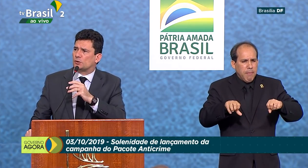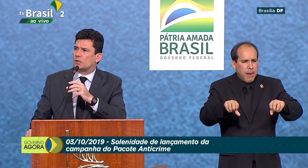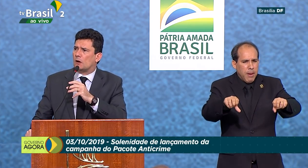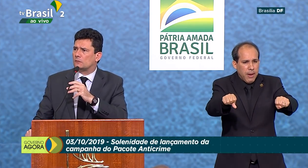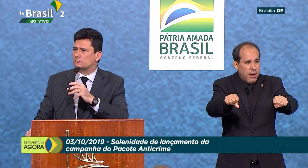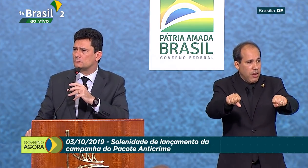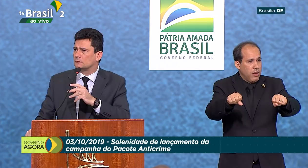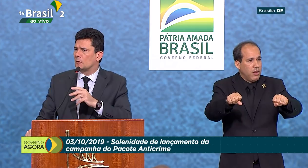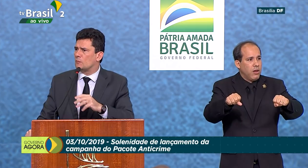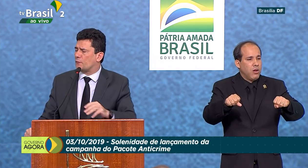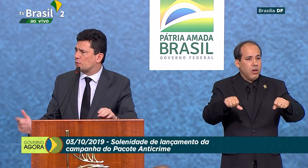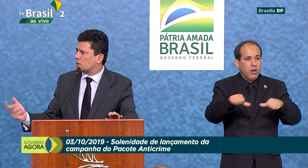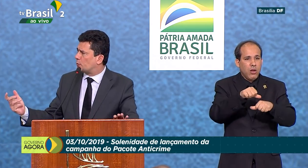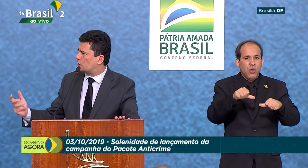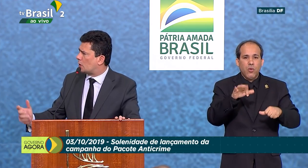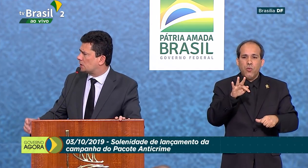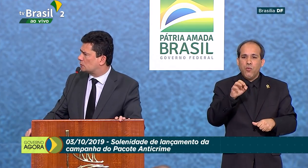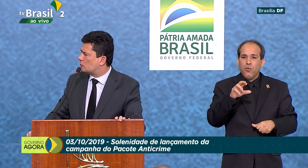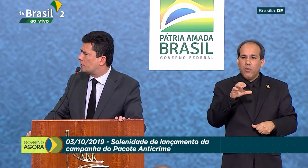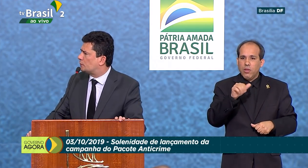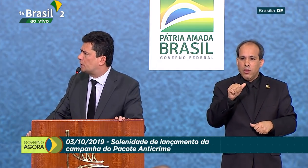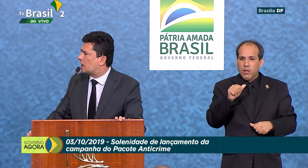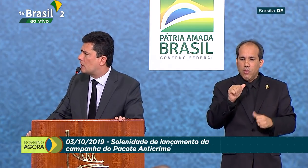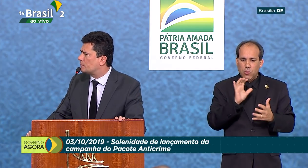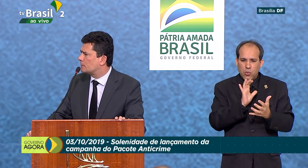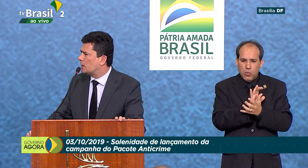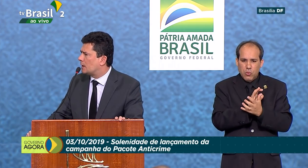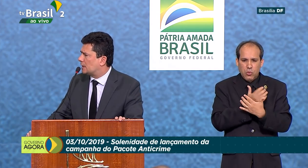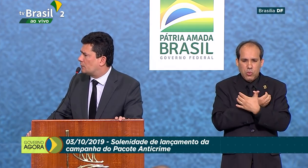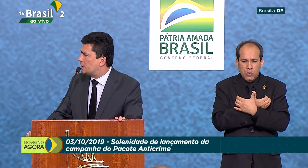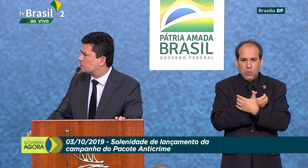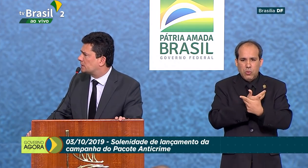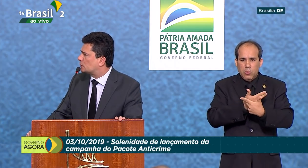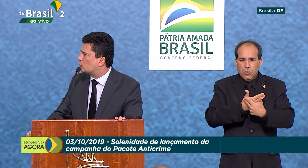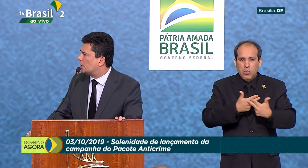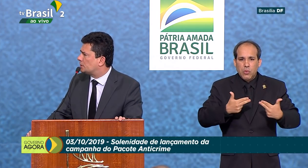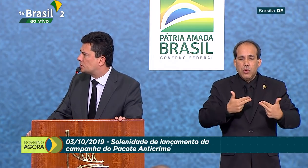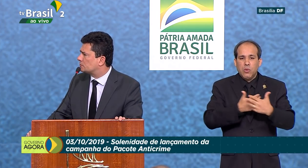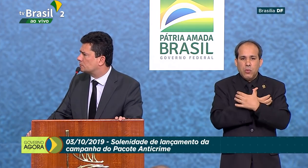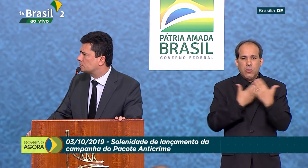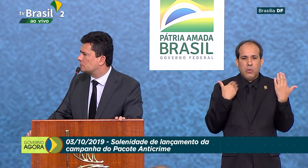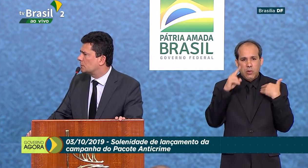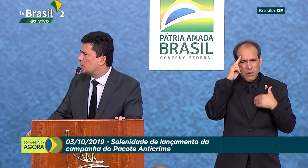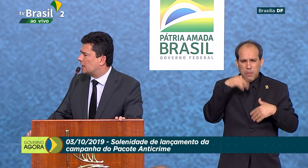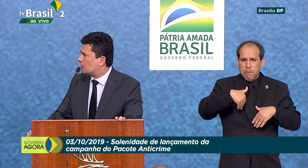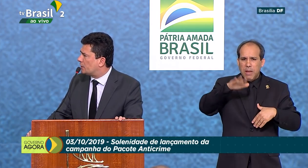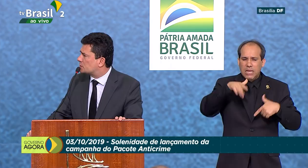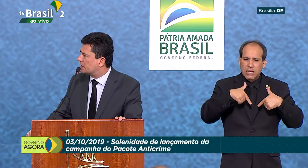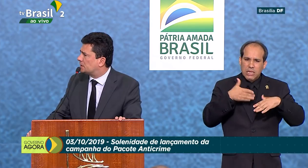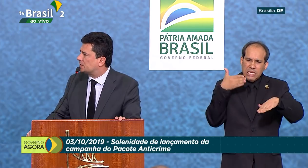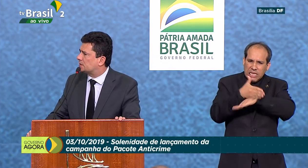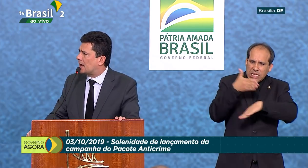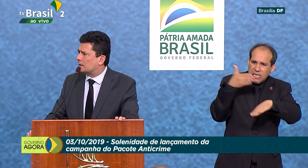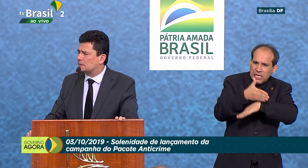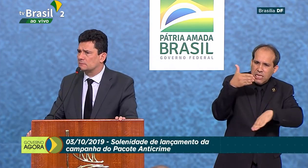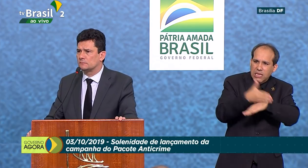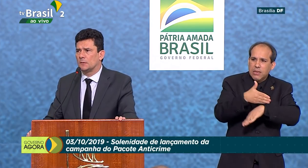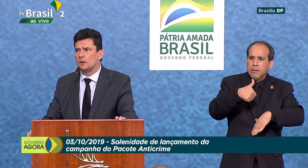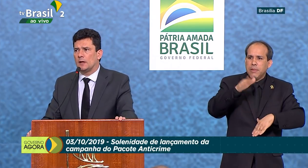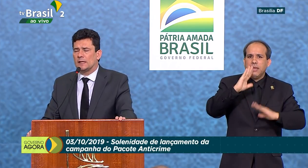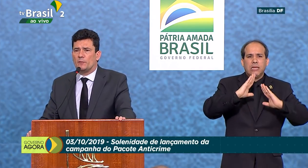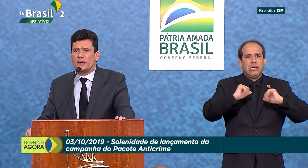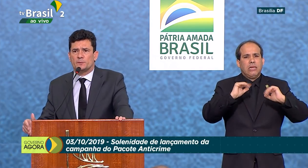Força Nacional, uma força poderosa do governo federal, cada vez mais atuante, cada vez mais